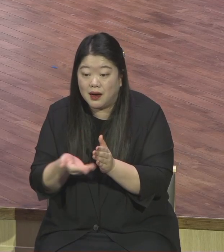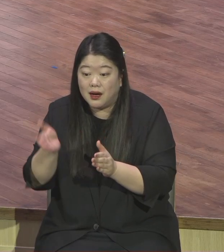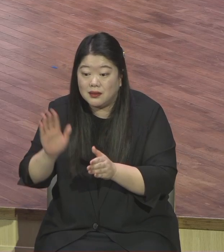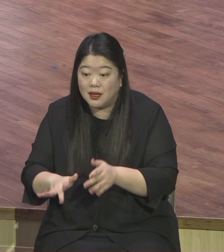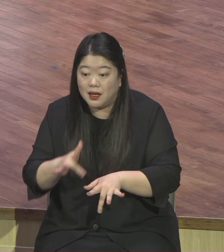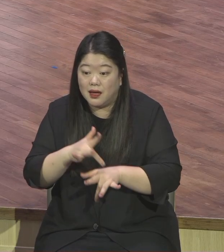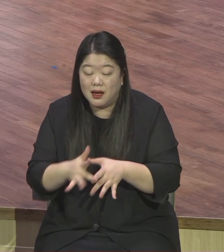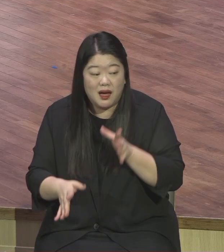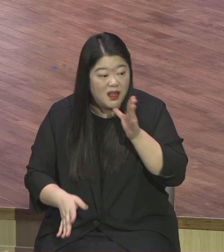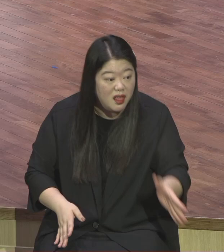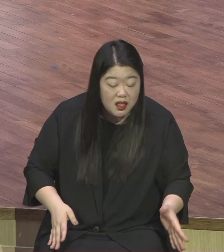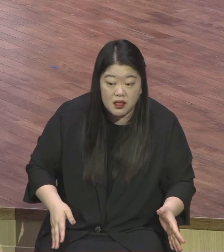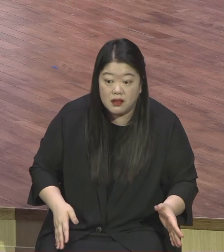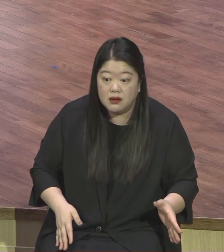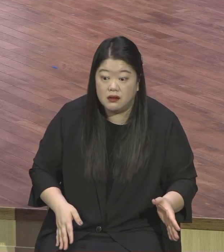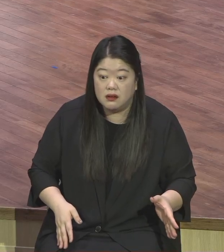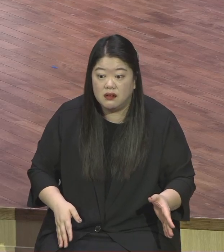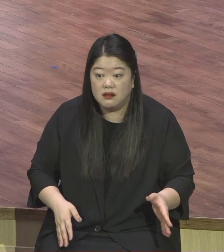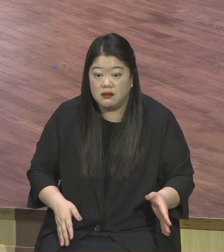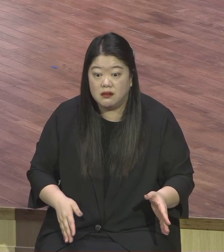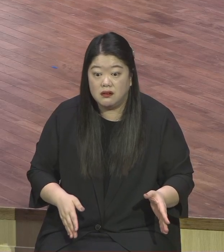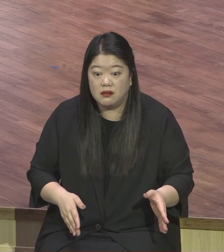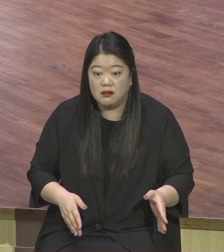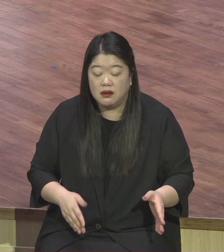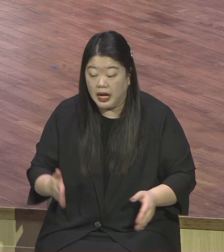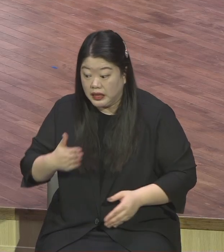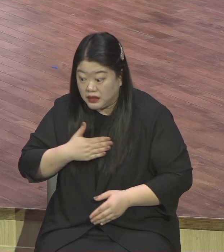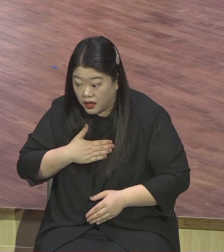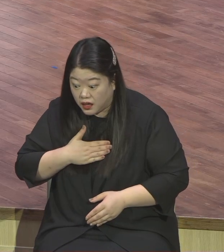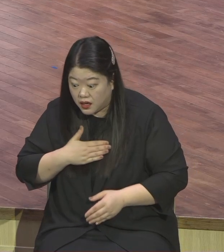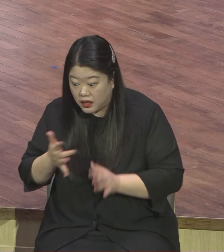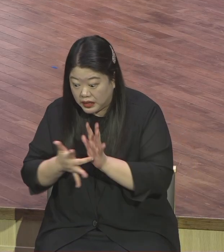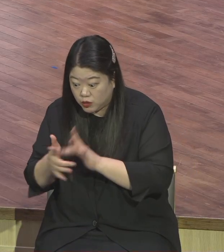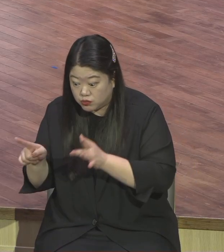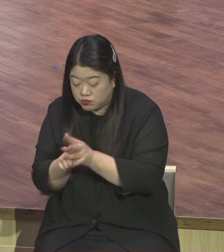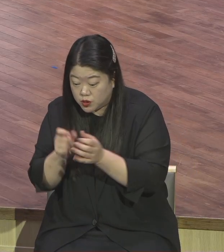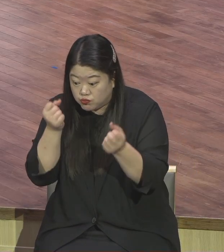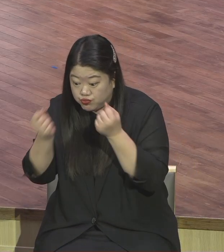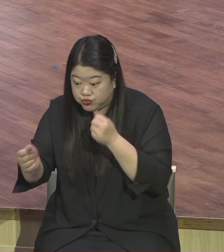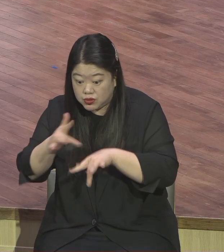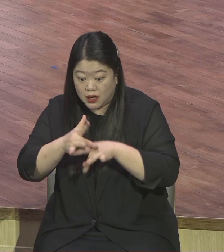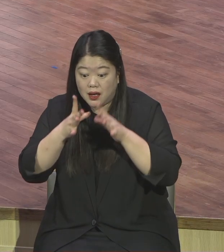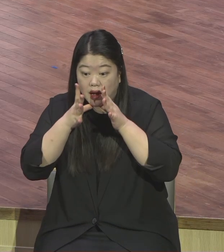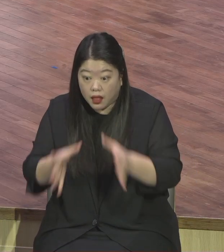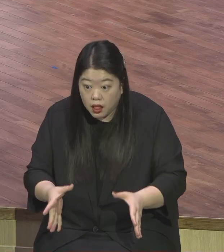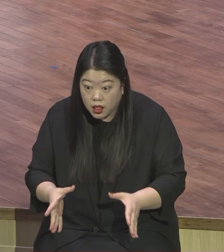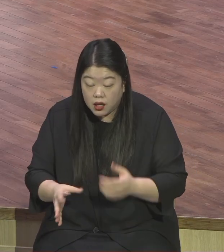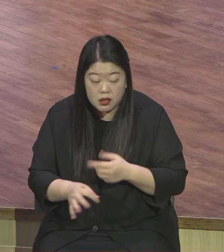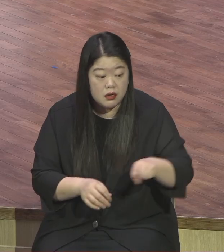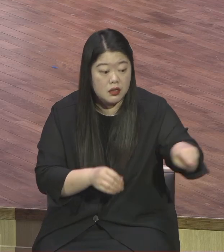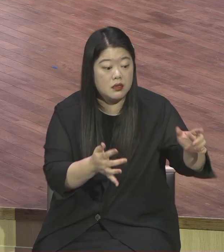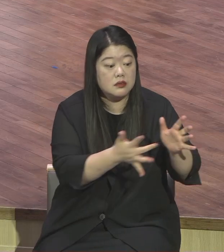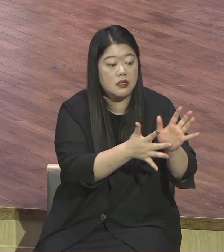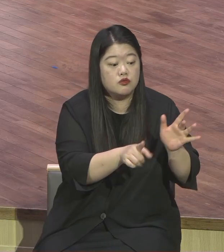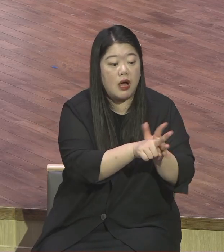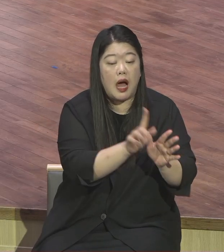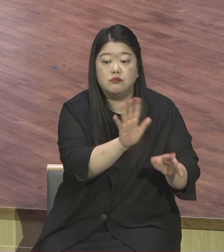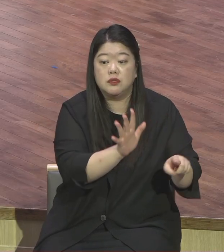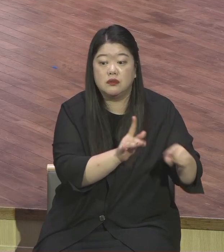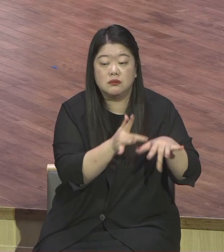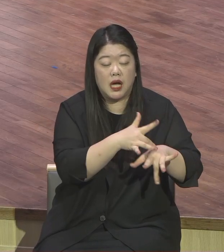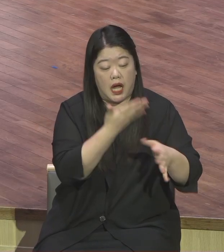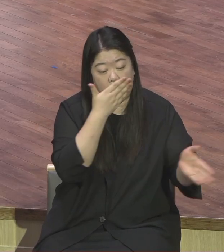우리마저도 망가뜨려지면 누가 이 복음 들고 현장에 가겠어요? 어제 기독교 현장 갑니까?